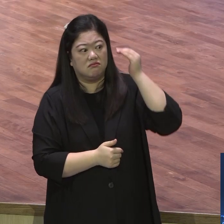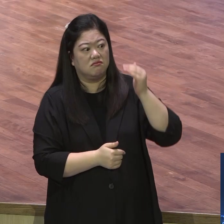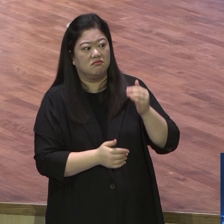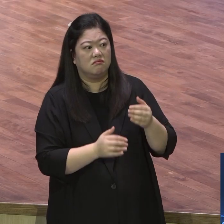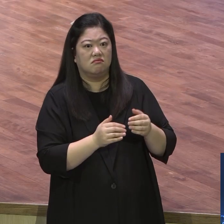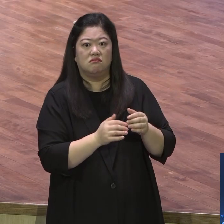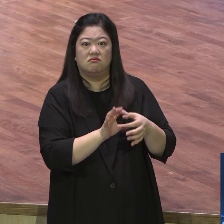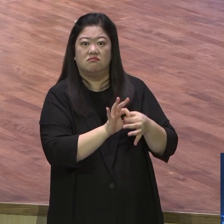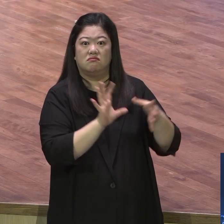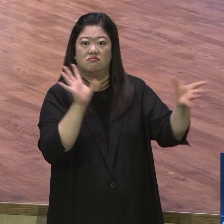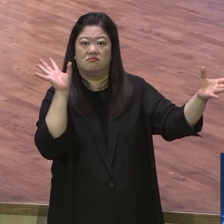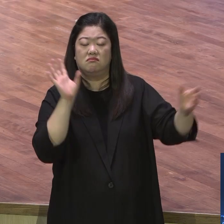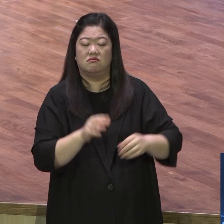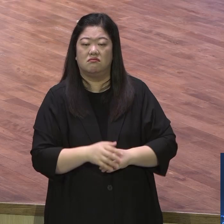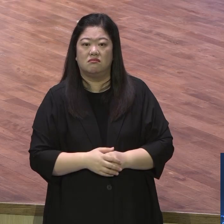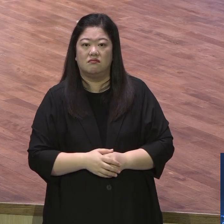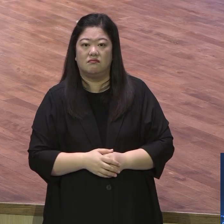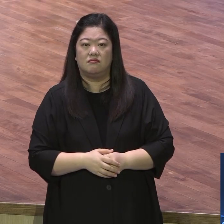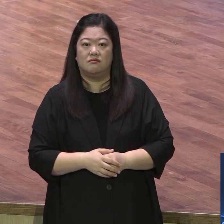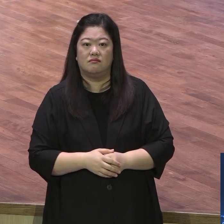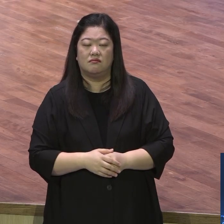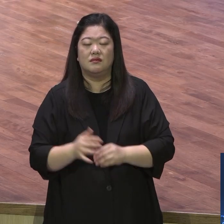안심하라 다르세이